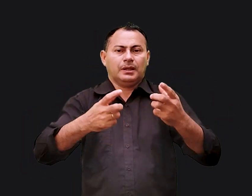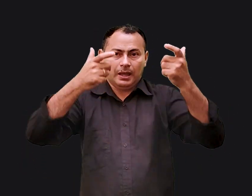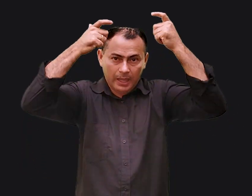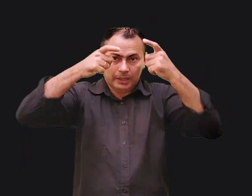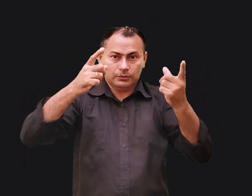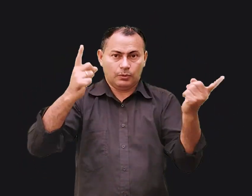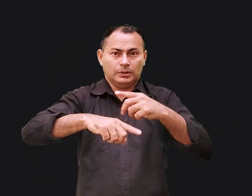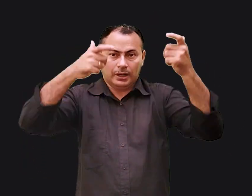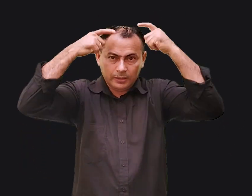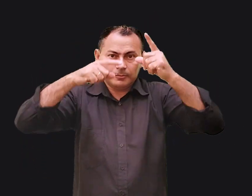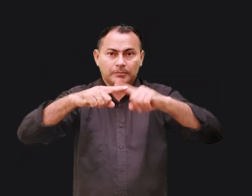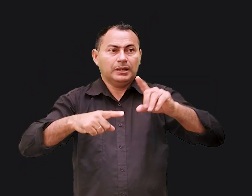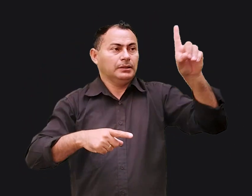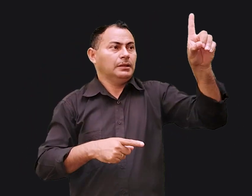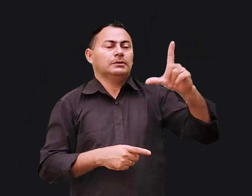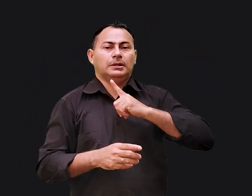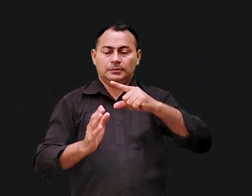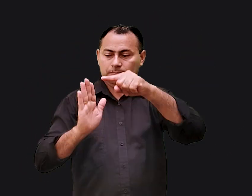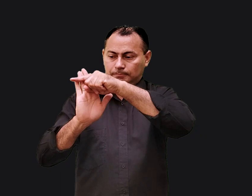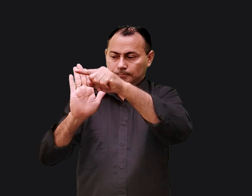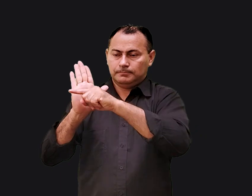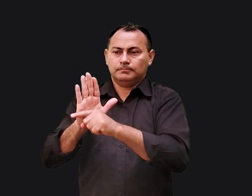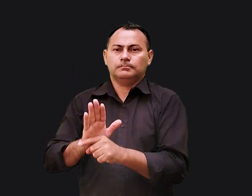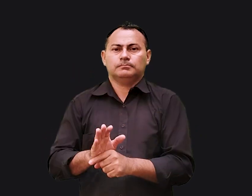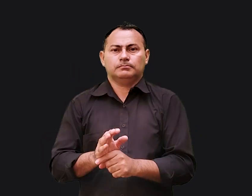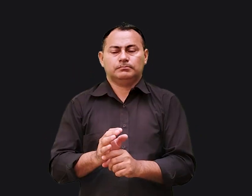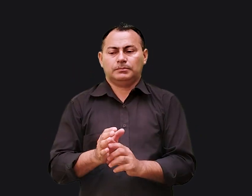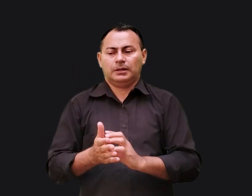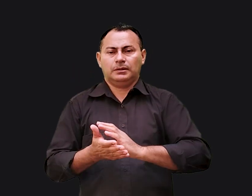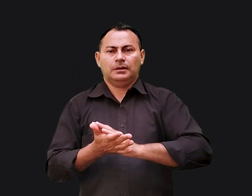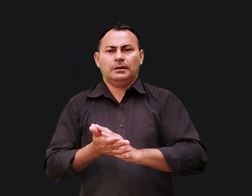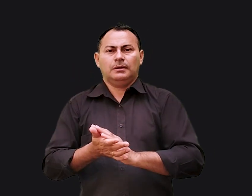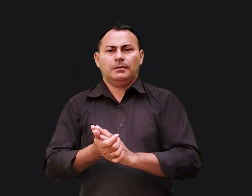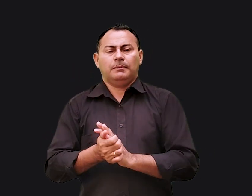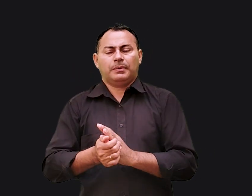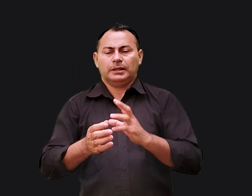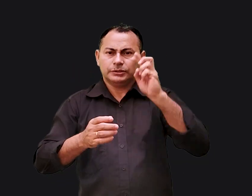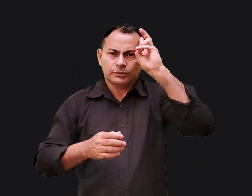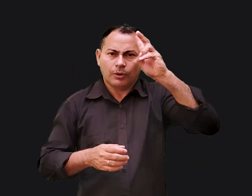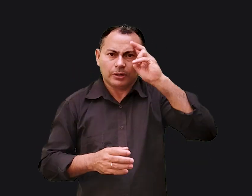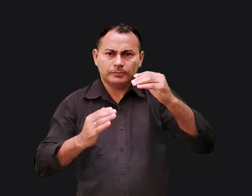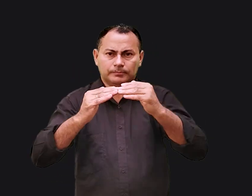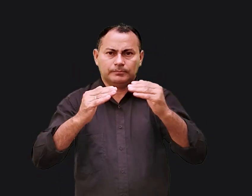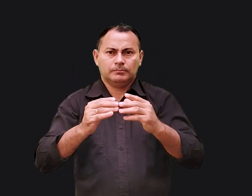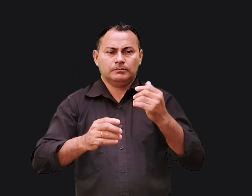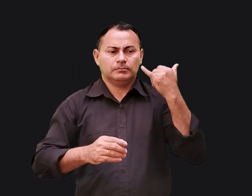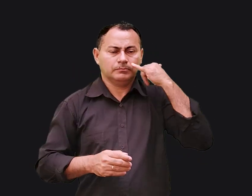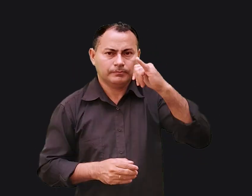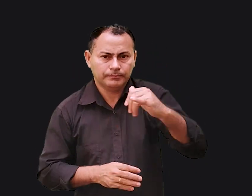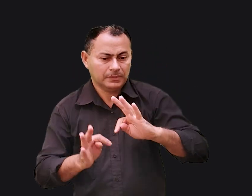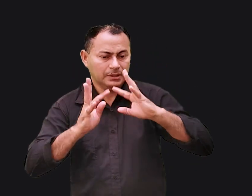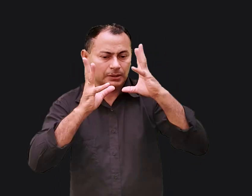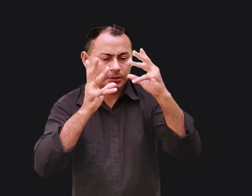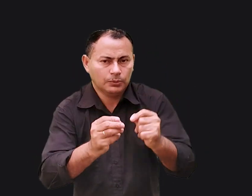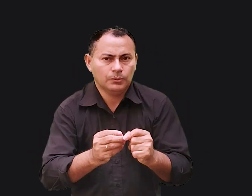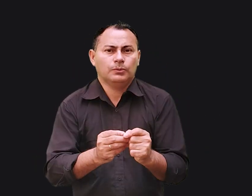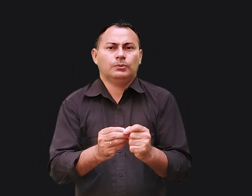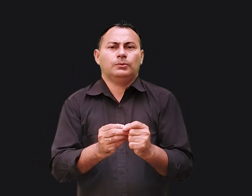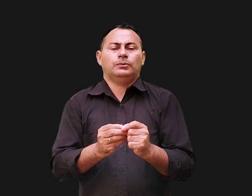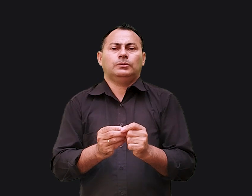reinos contra reinos, mas Deus tem um plano para a consumação da história. De acordo com os profetas, tudo será